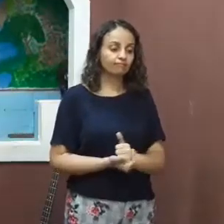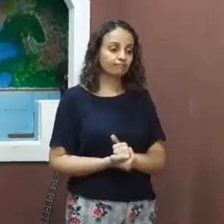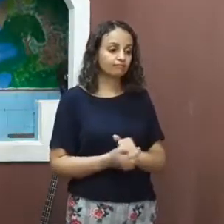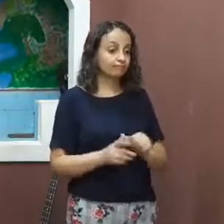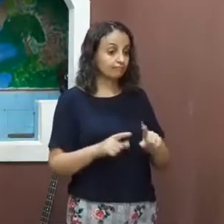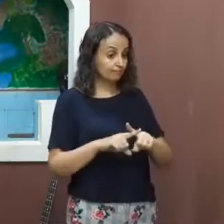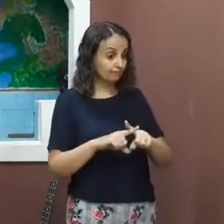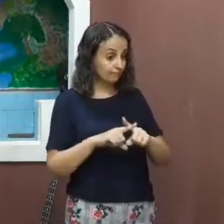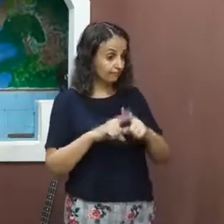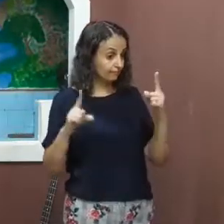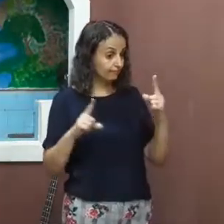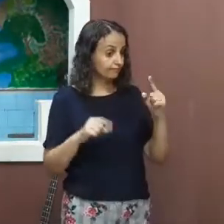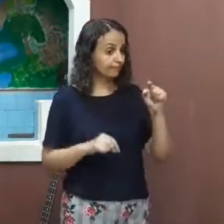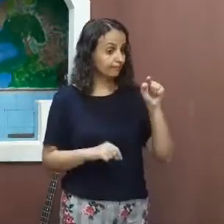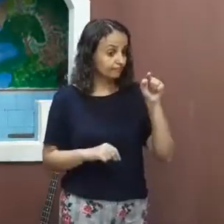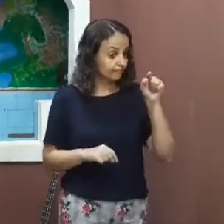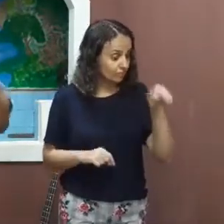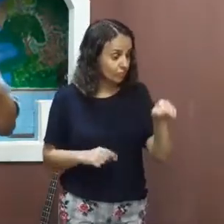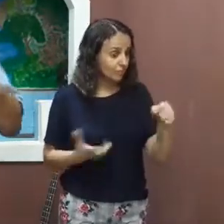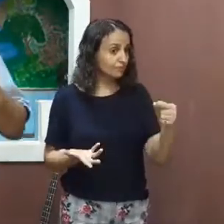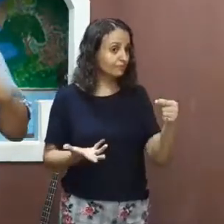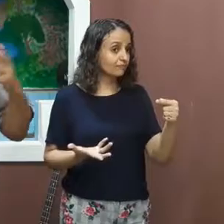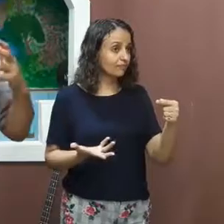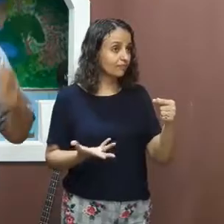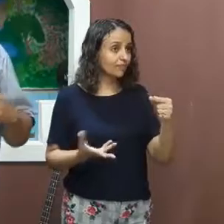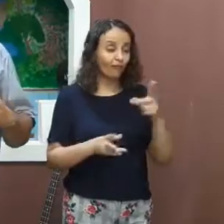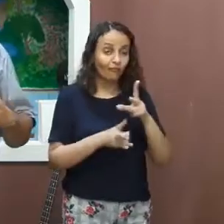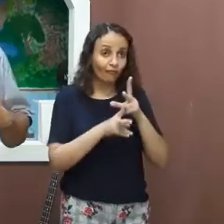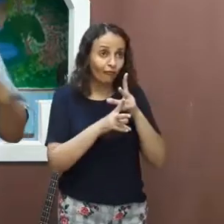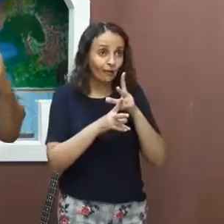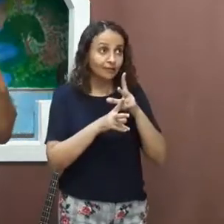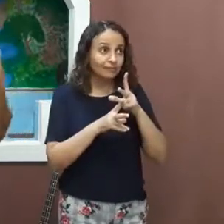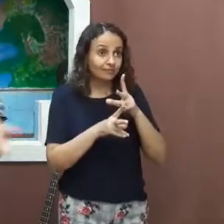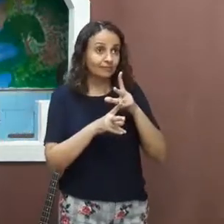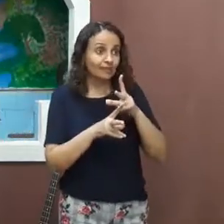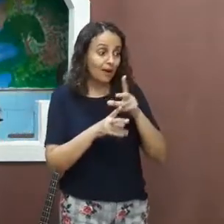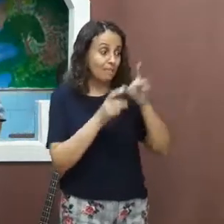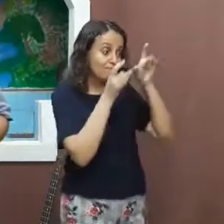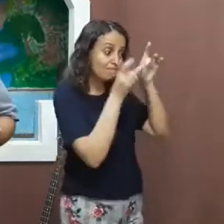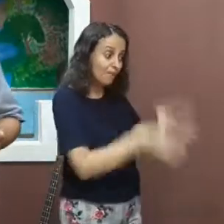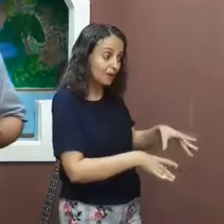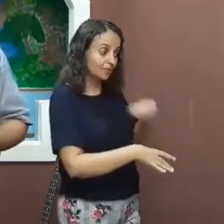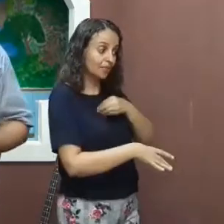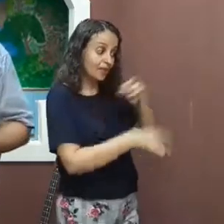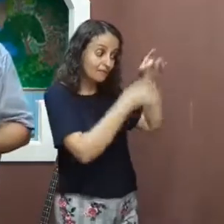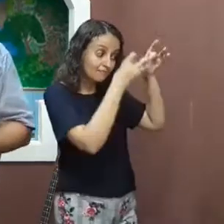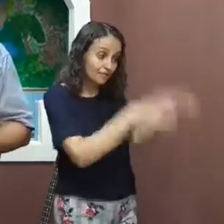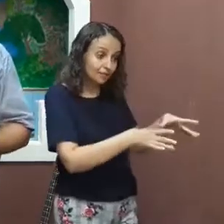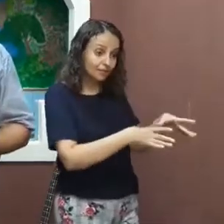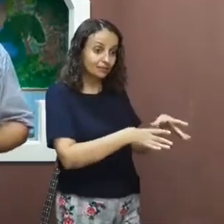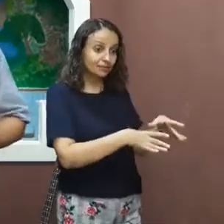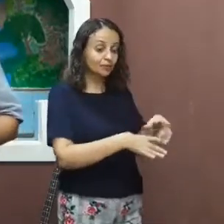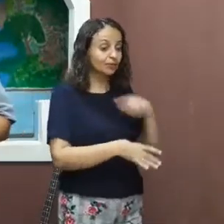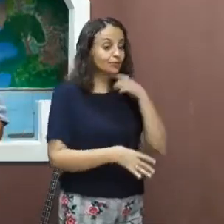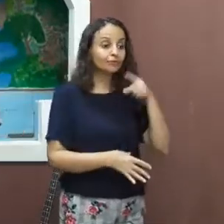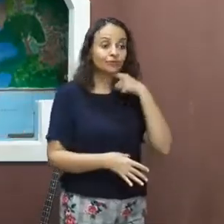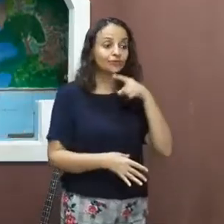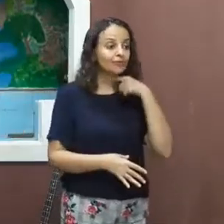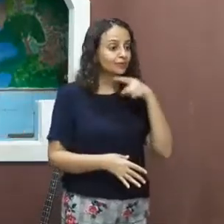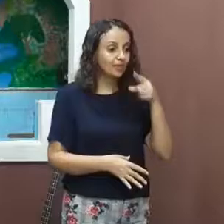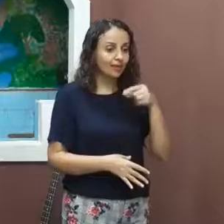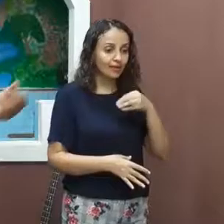mas você não tem tido forças para abandonar. Que tipo de pecados?